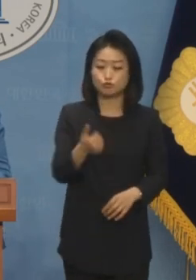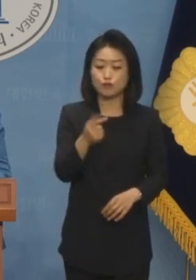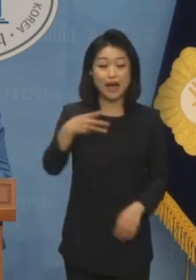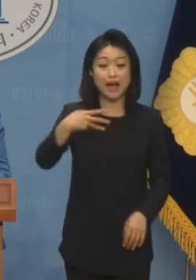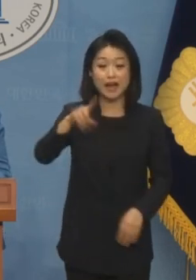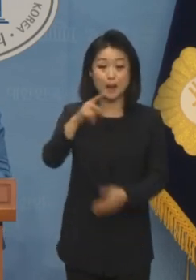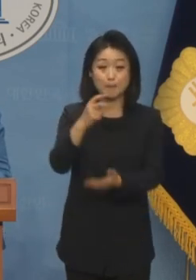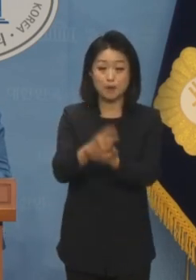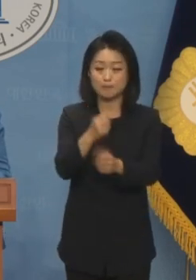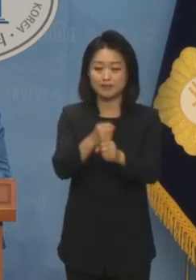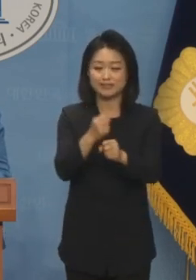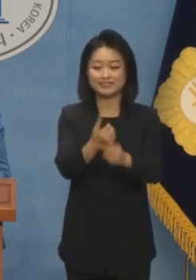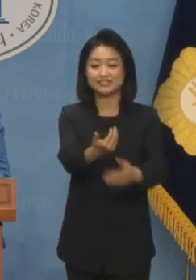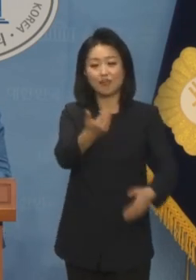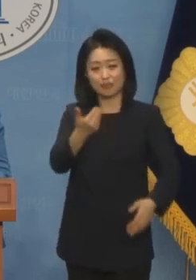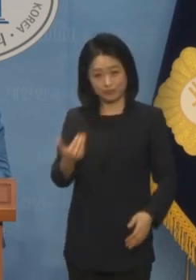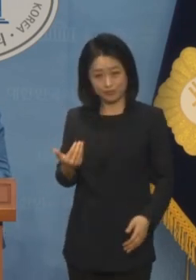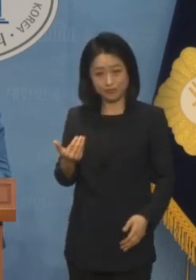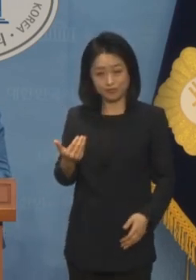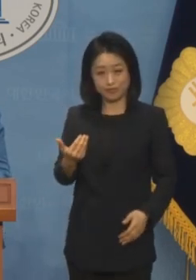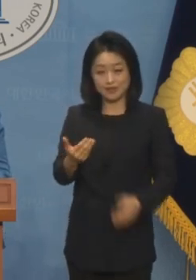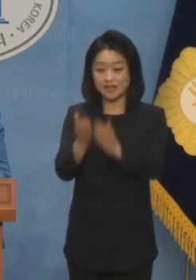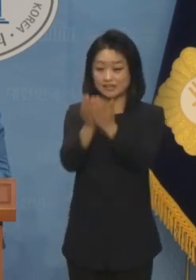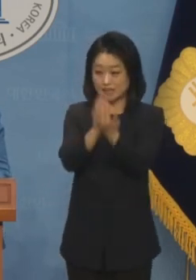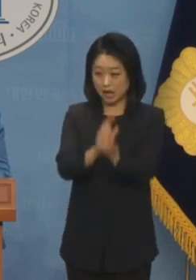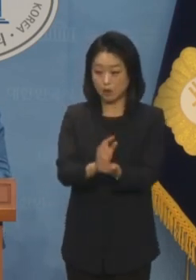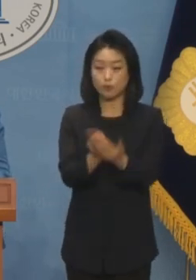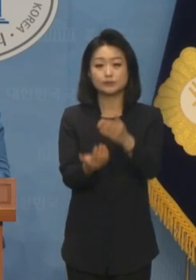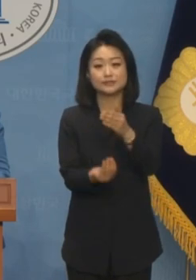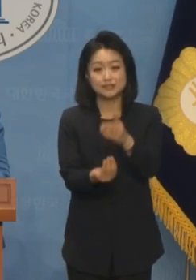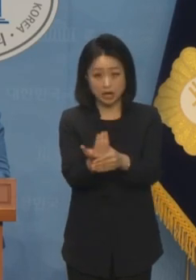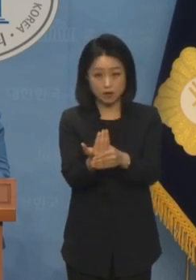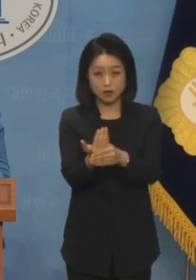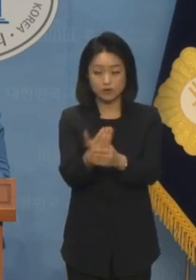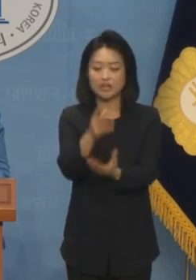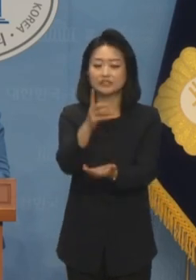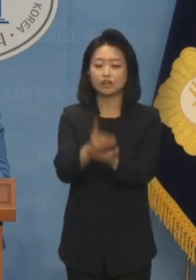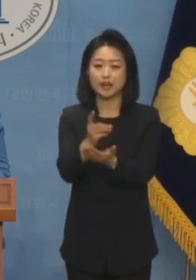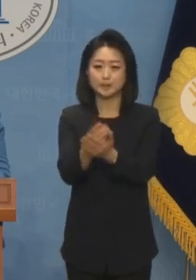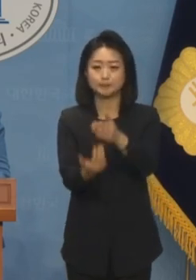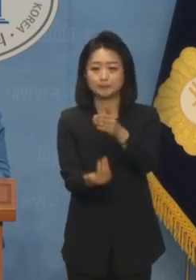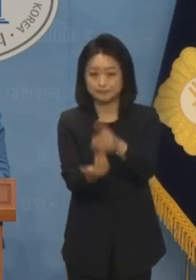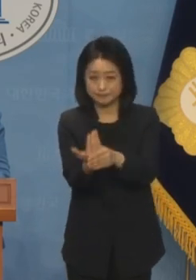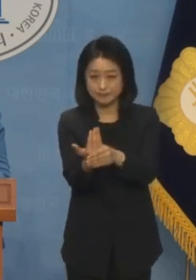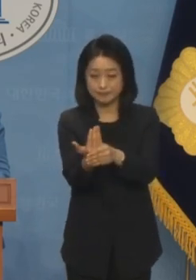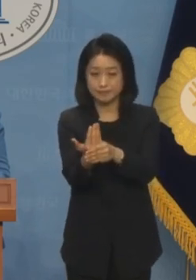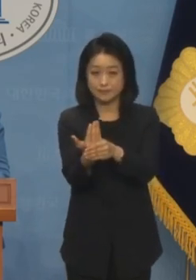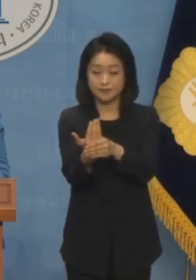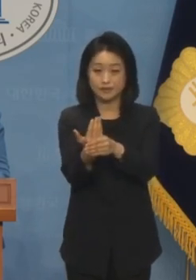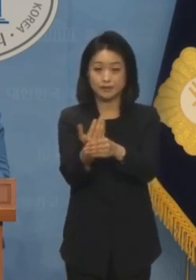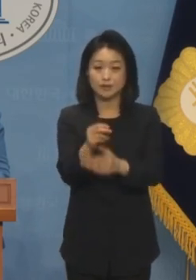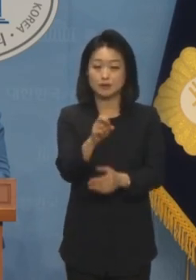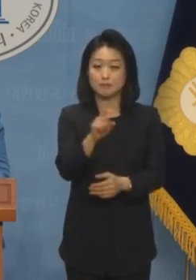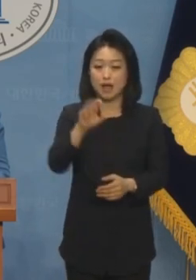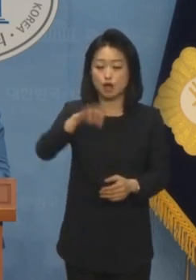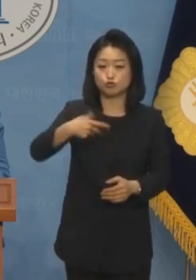만들기 전에 세월호 사건, 천안함 사건, 마우나